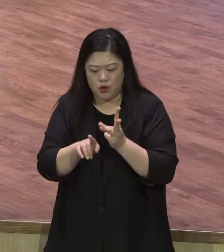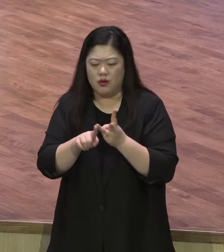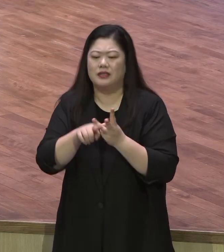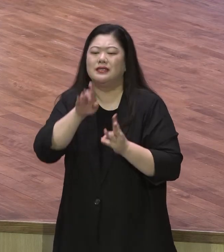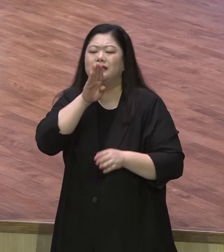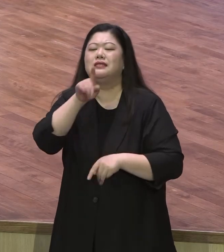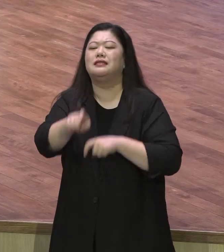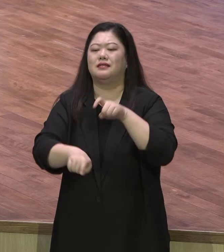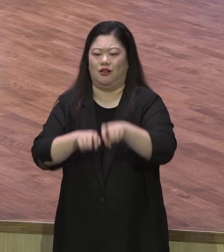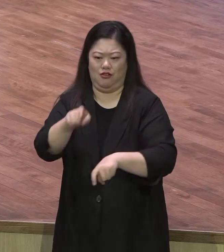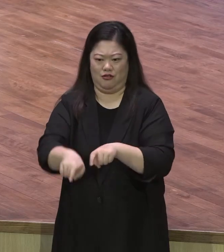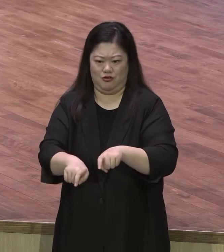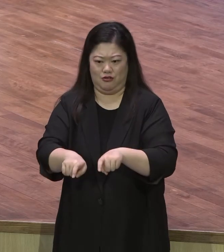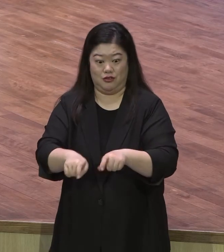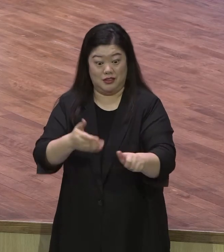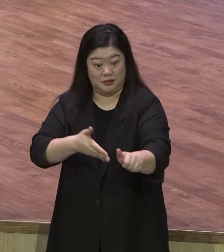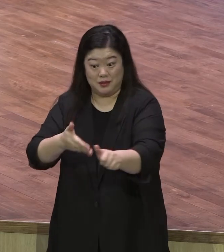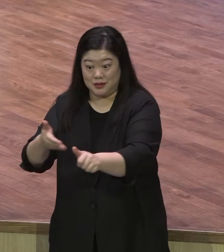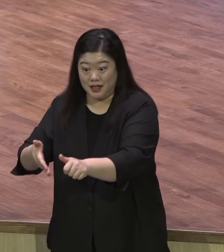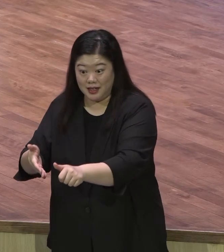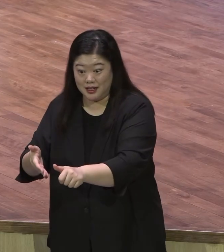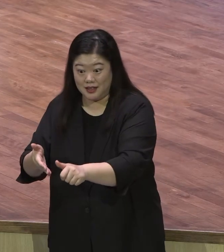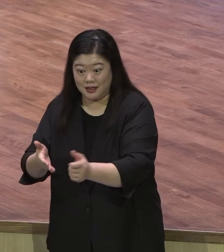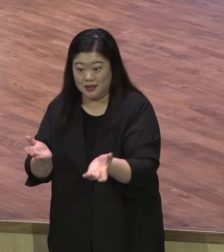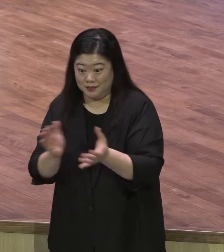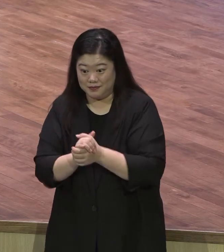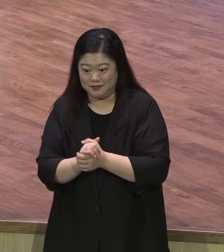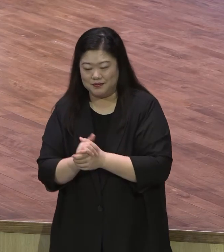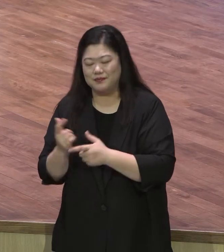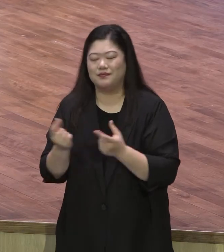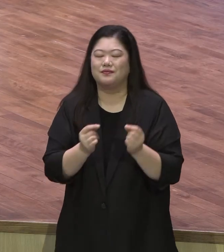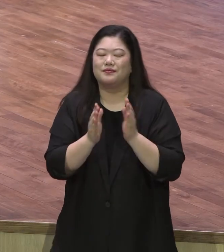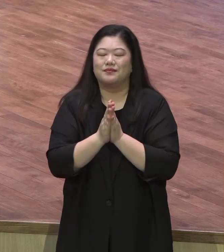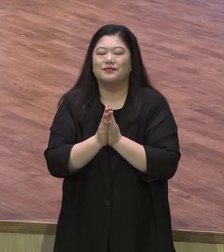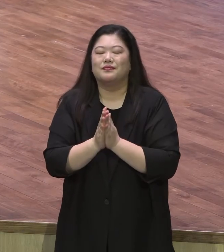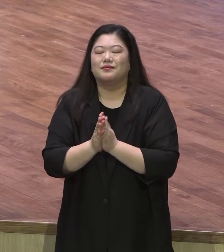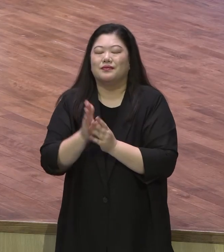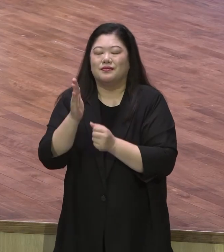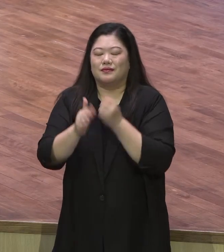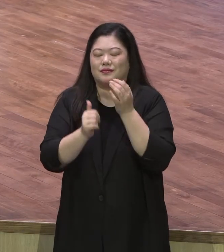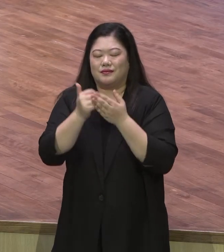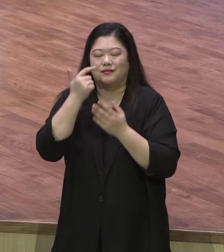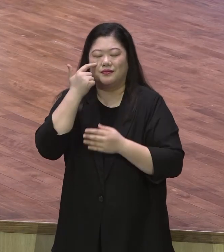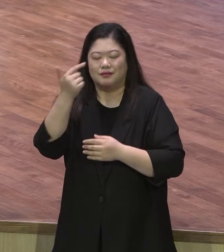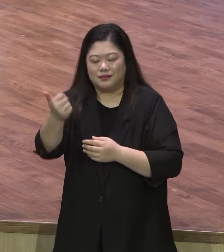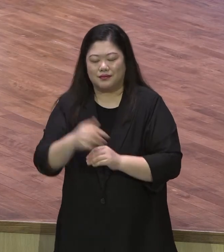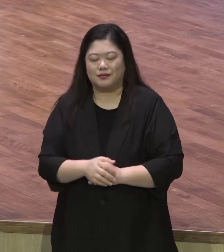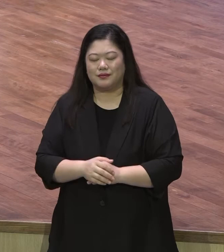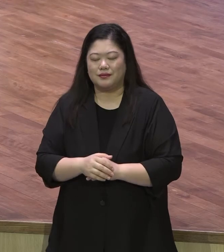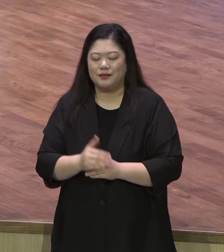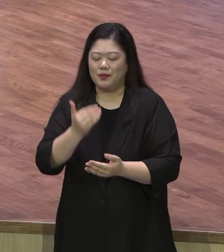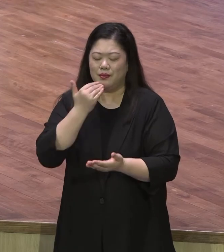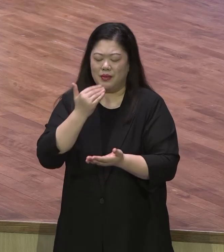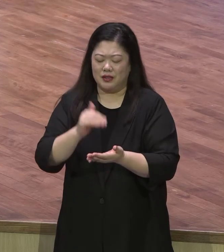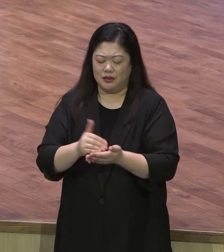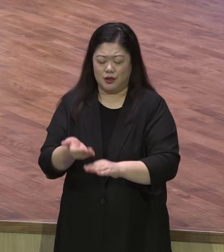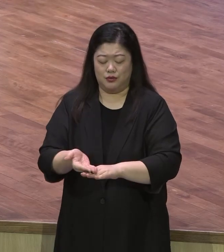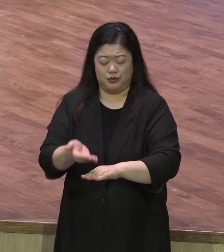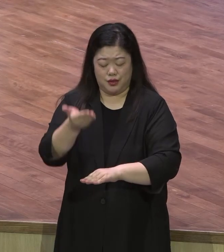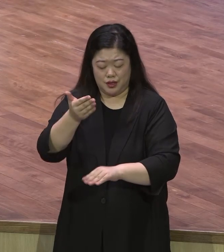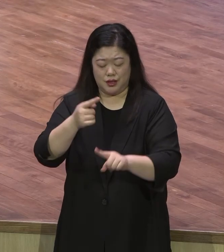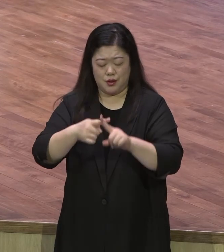다 되시기를 제문으로 축복합니다 기도합시다 아버지 하나님 반석 위에 세운